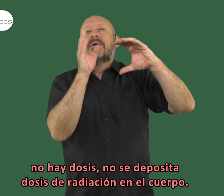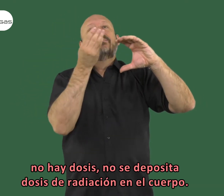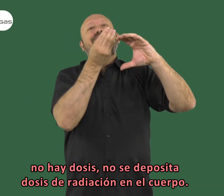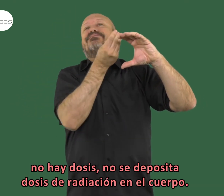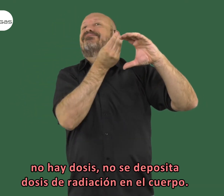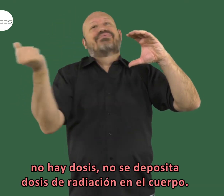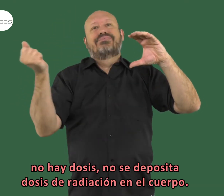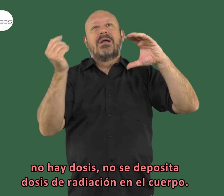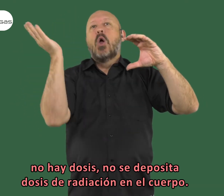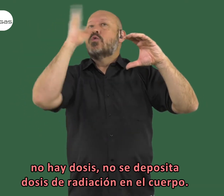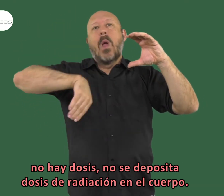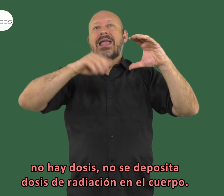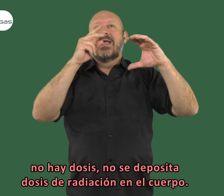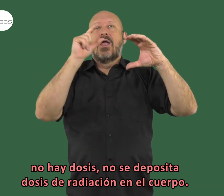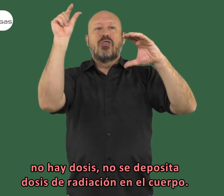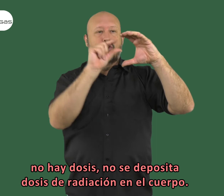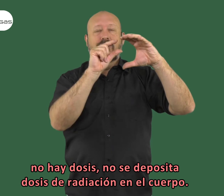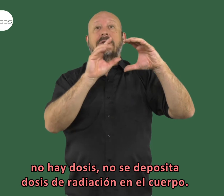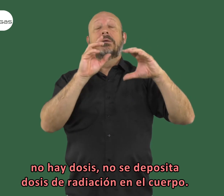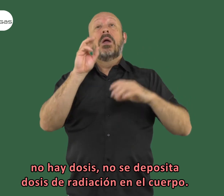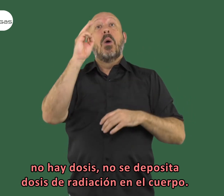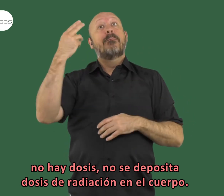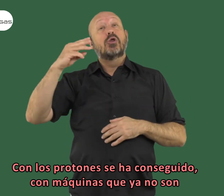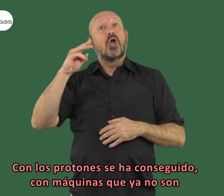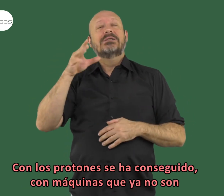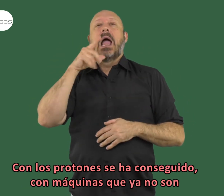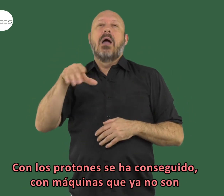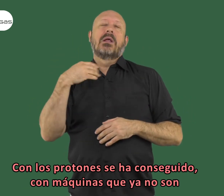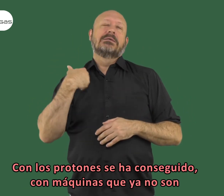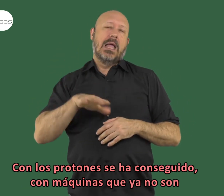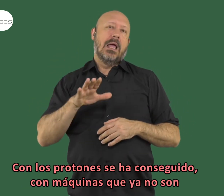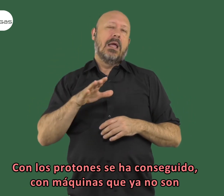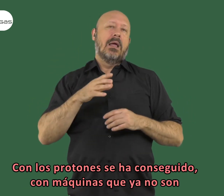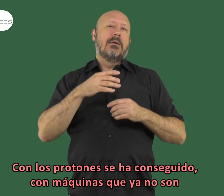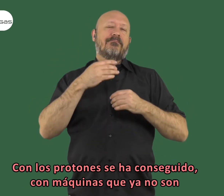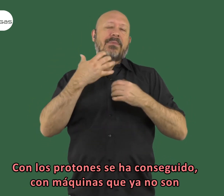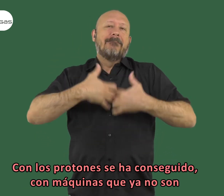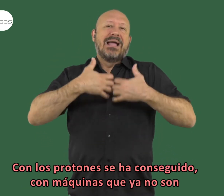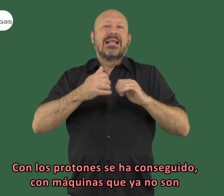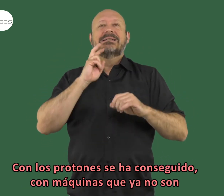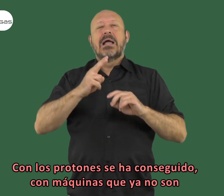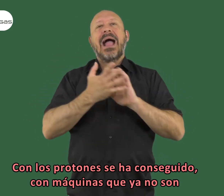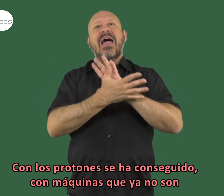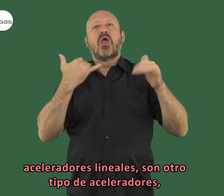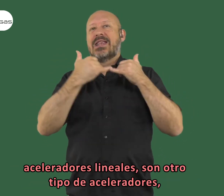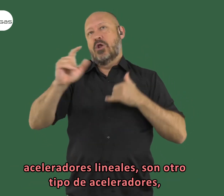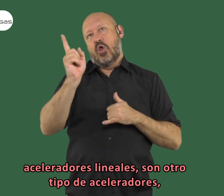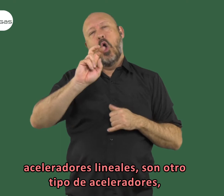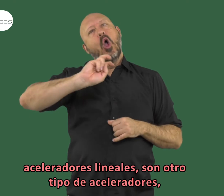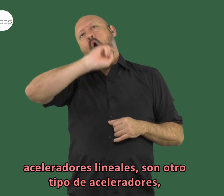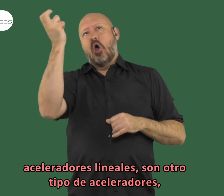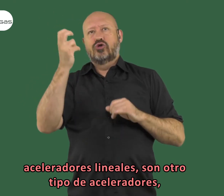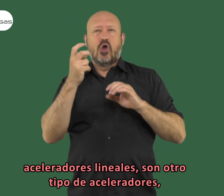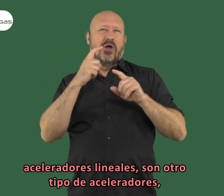no hay dosis, no se deposita dosis de radiación en el cuerpo. Con los protones se ha conseguido, con máquinas que ya no son aceleradores